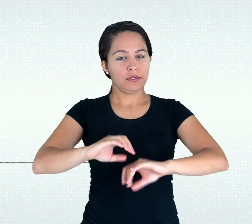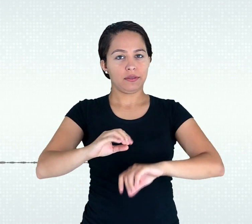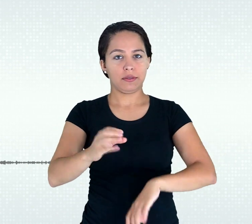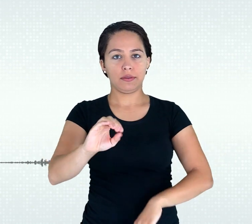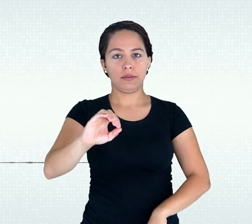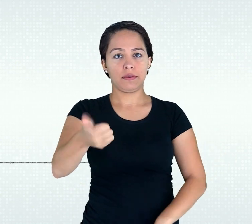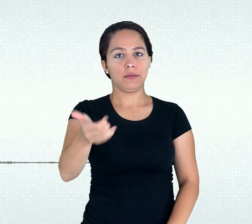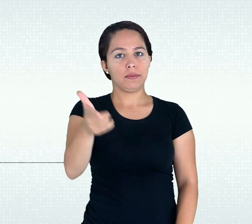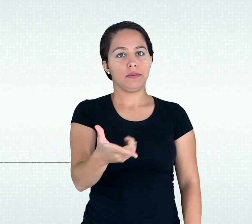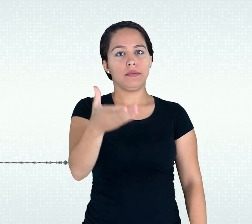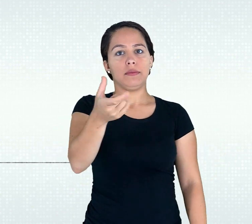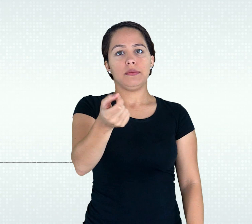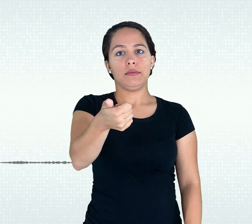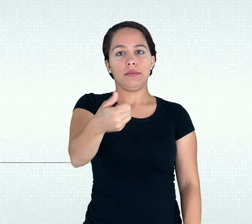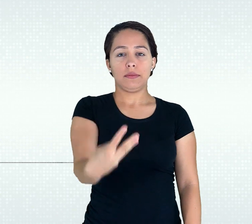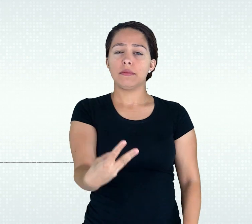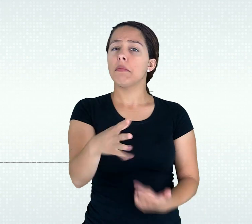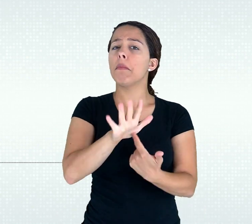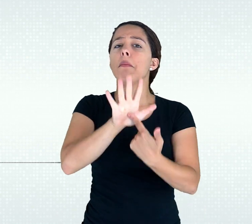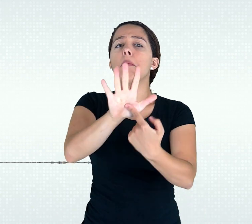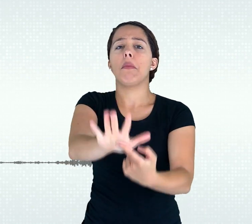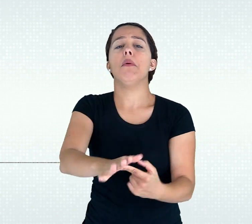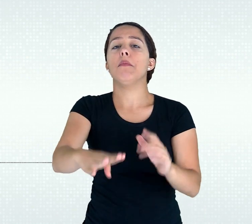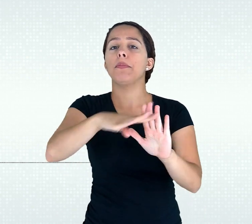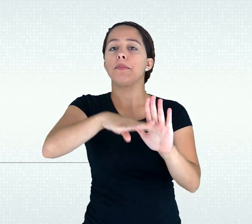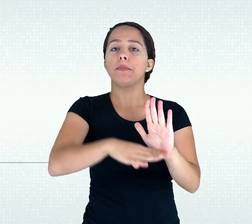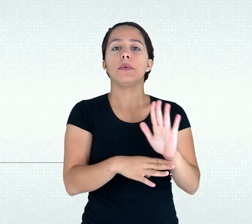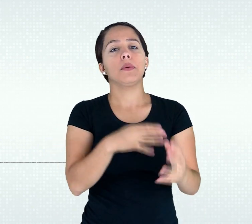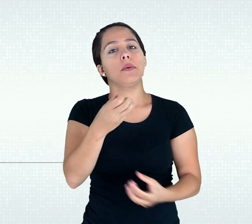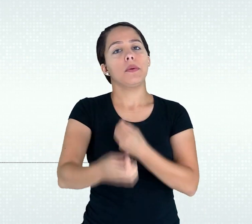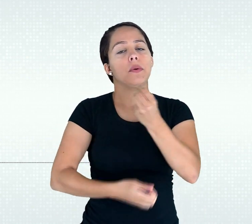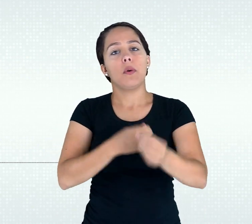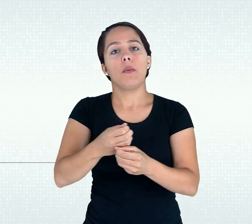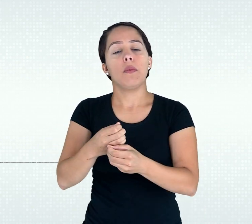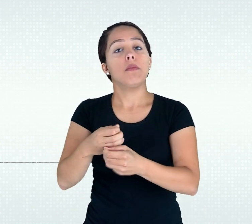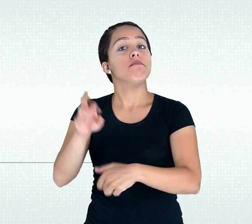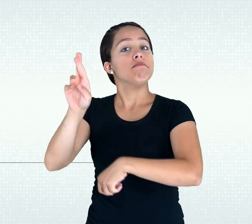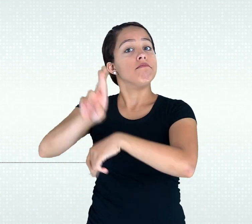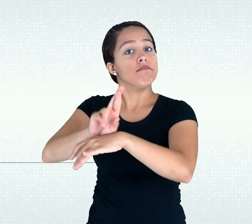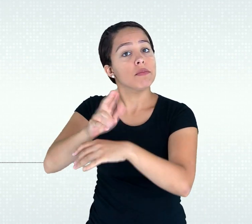para recuperação de conteúdo e denota